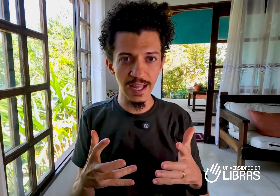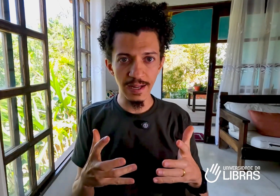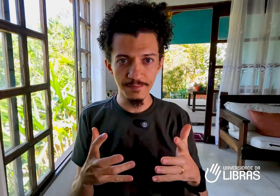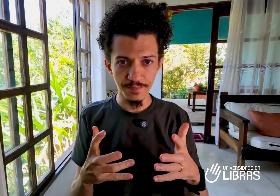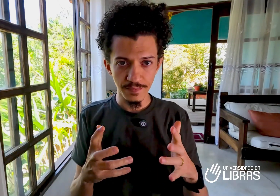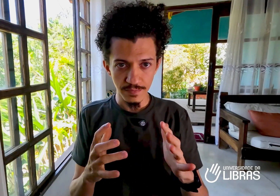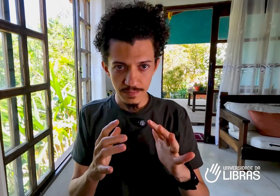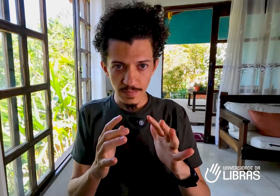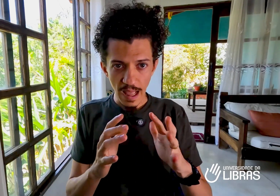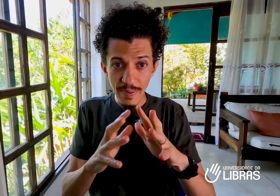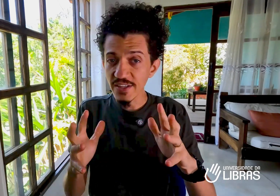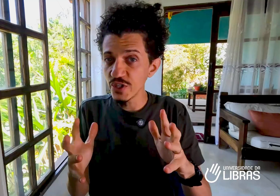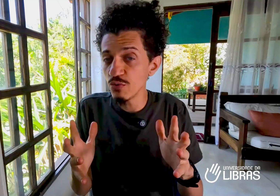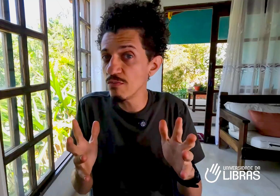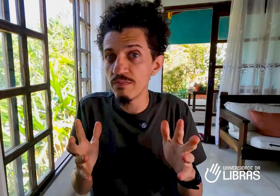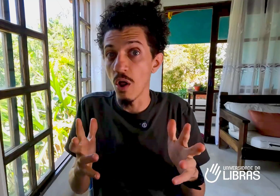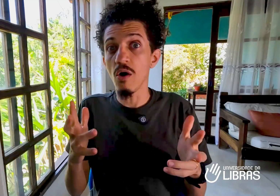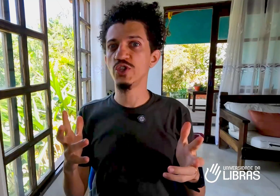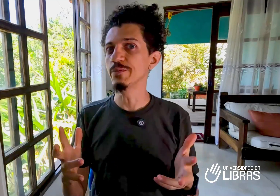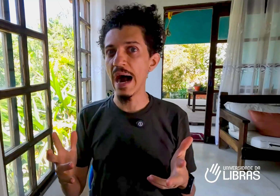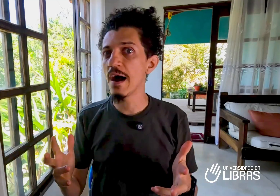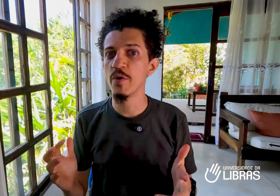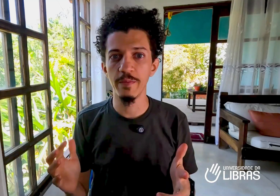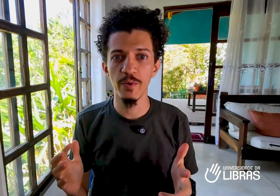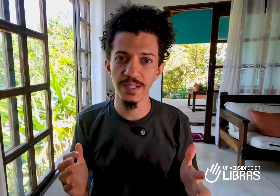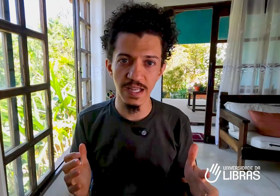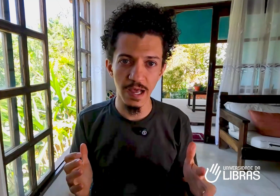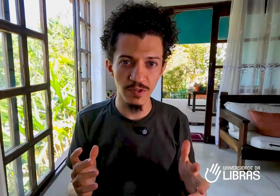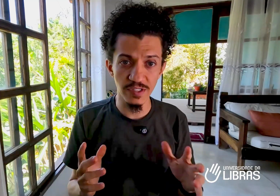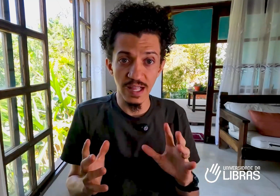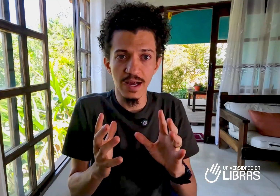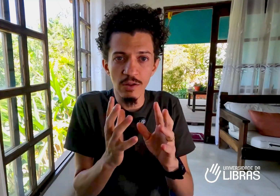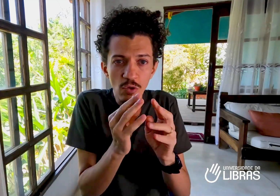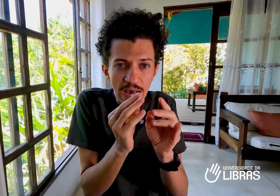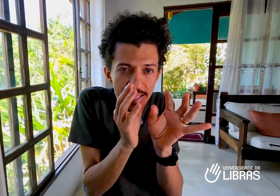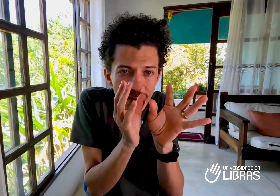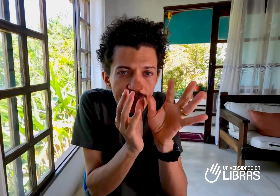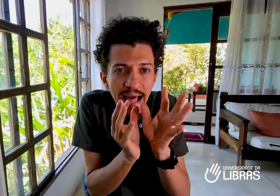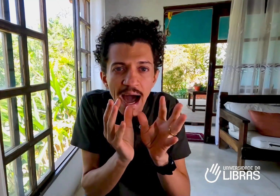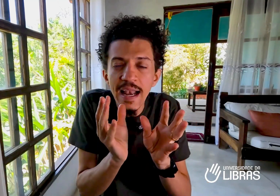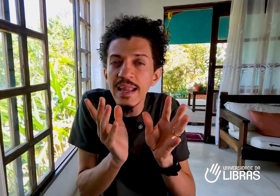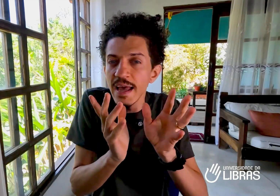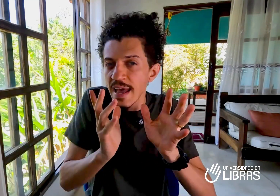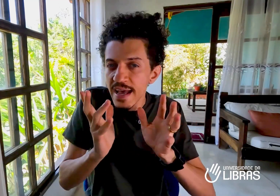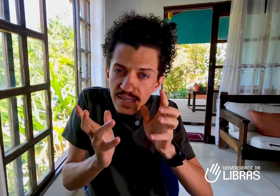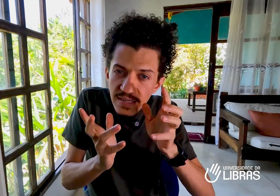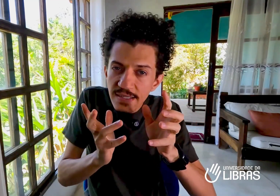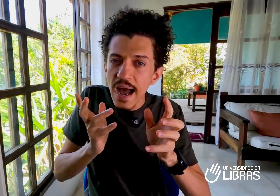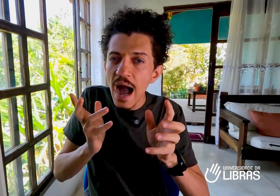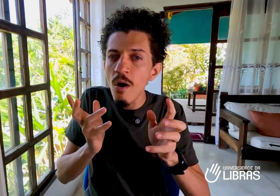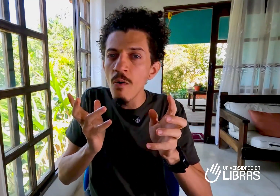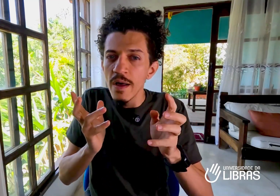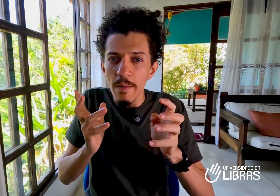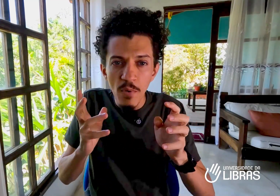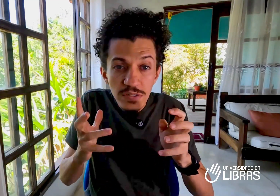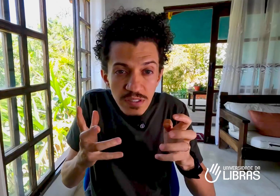dele a partir de um bloco de mármore, por exemplo, destacando cada detalhe essencial,